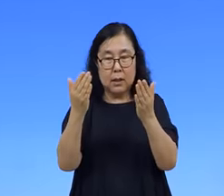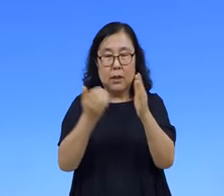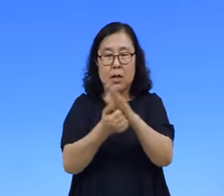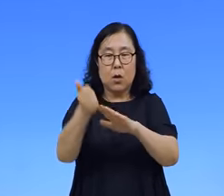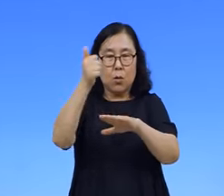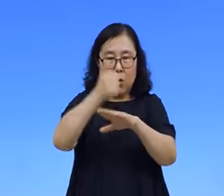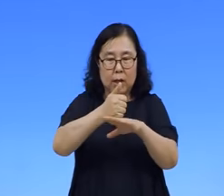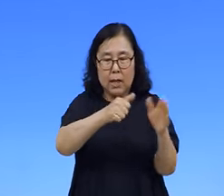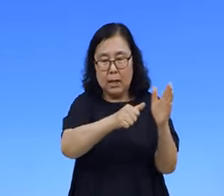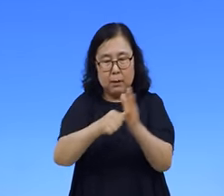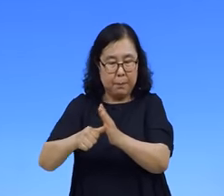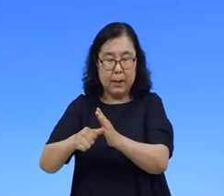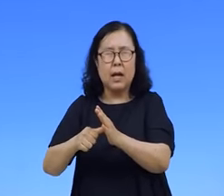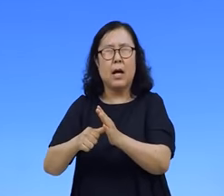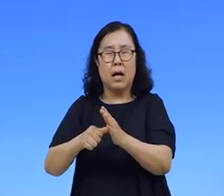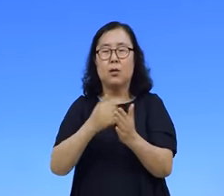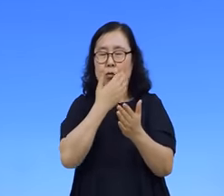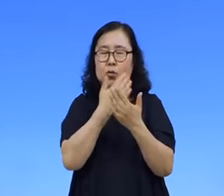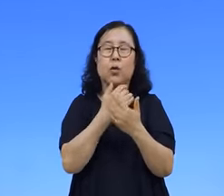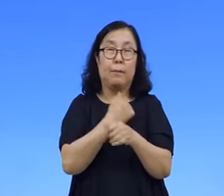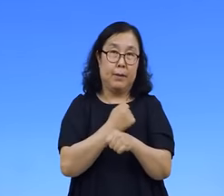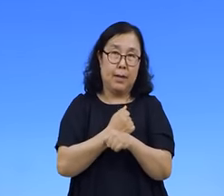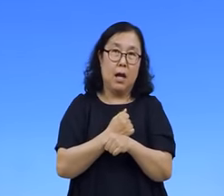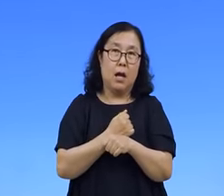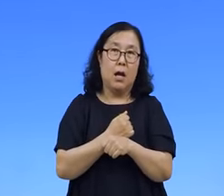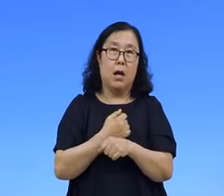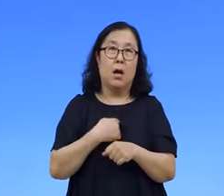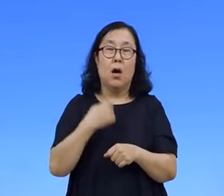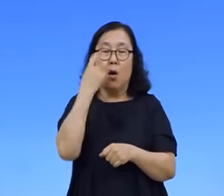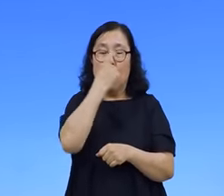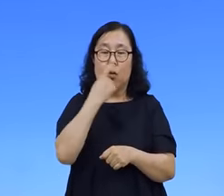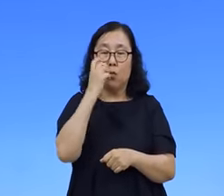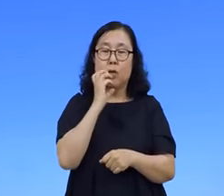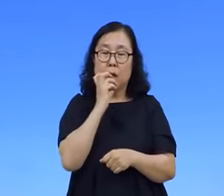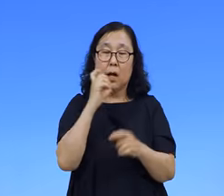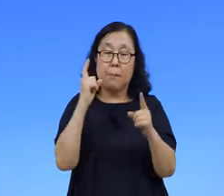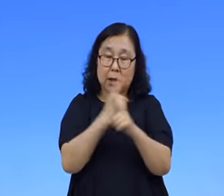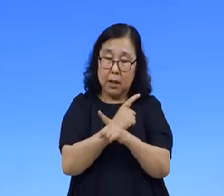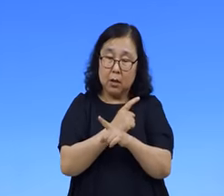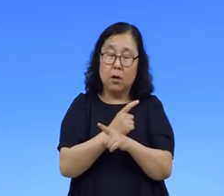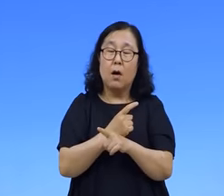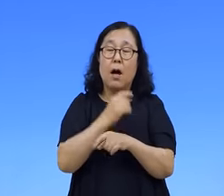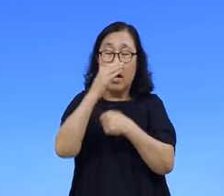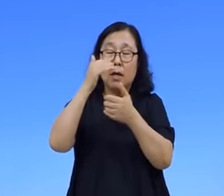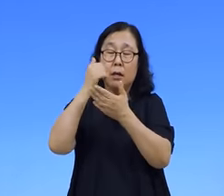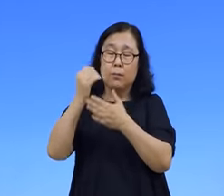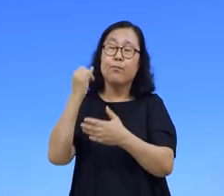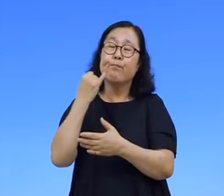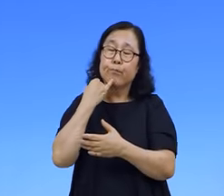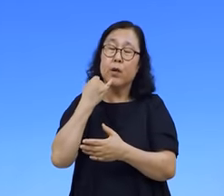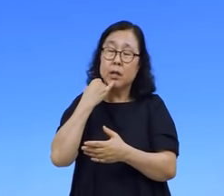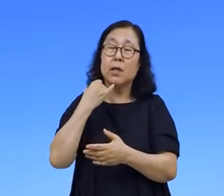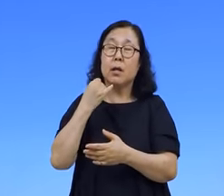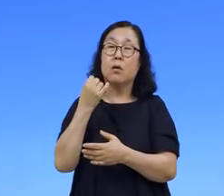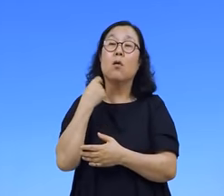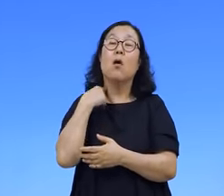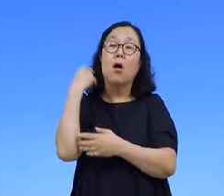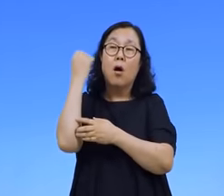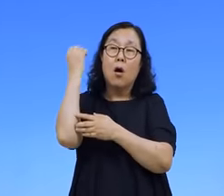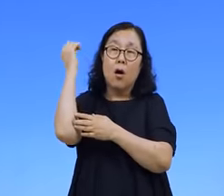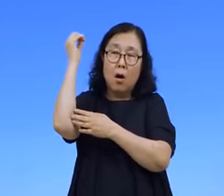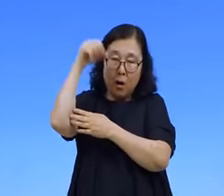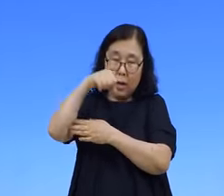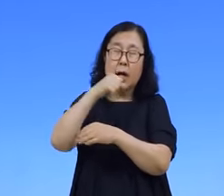가인이 왜 실패했습니까? 안색이 변한 거 하나님 허용해 주세요. 하나님께 섭섭한 마음을 가질